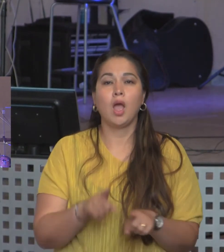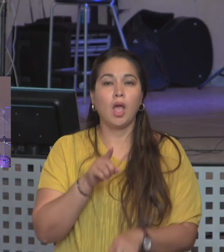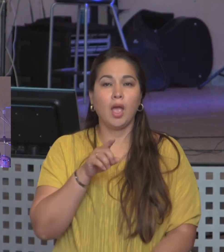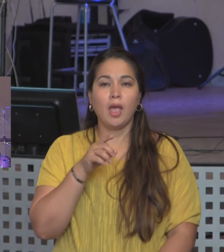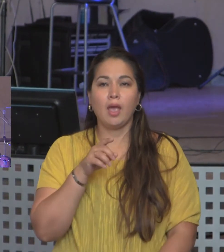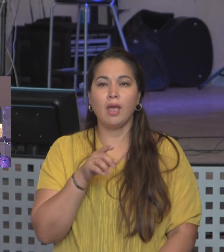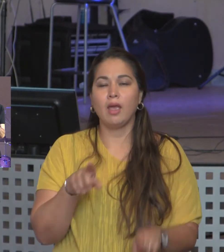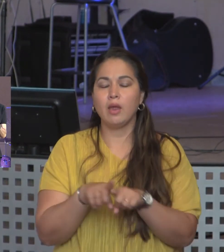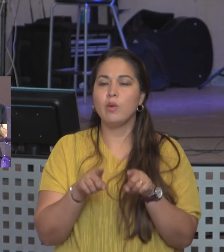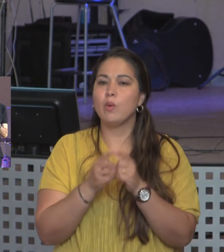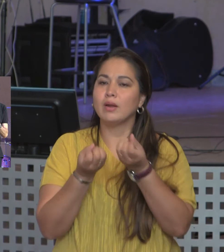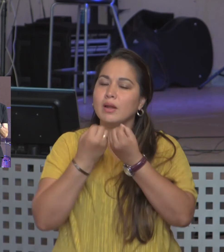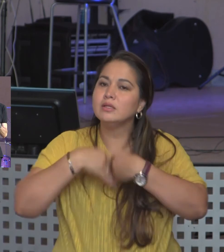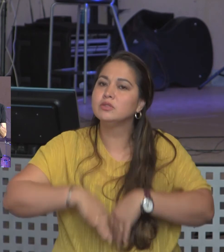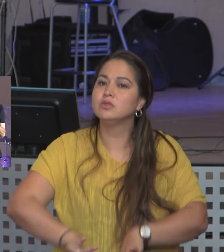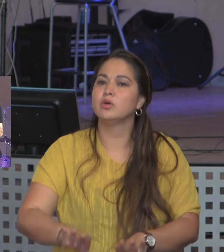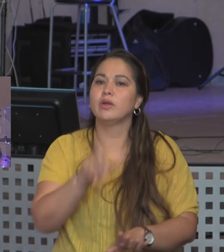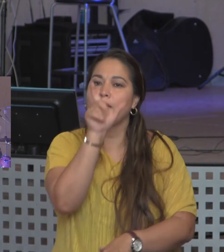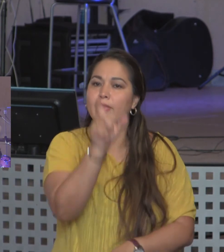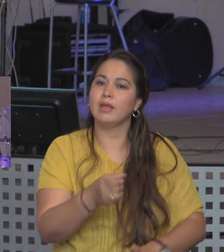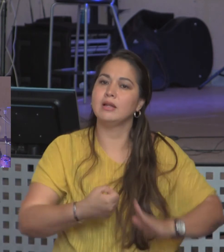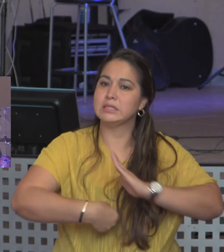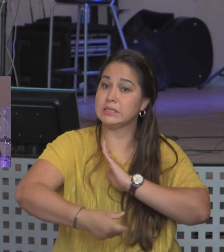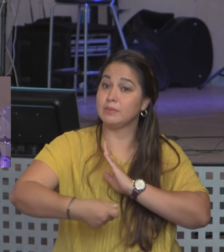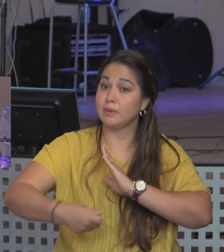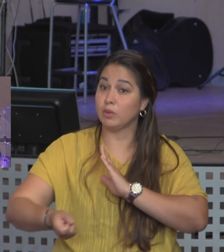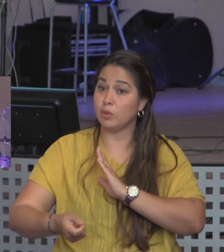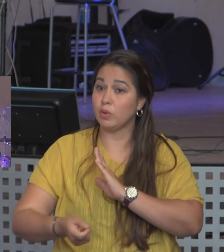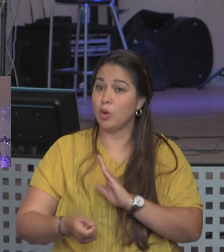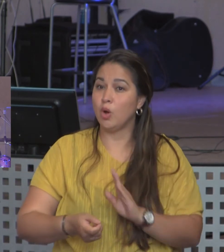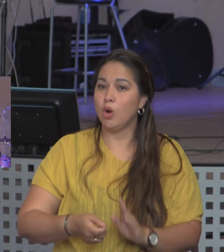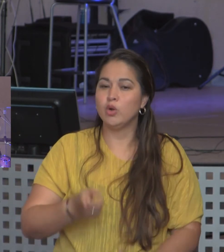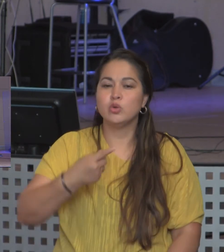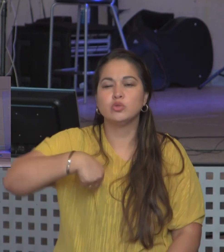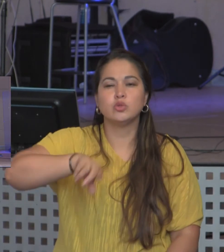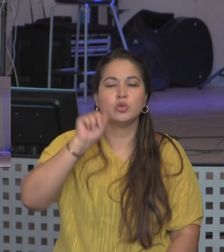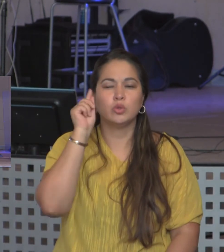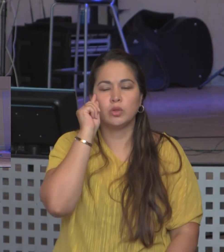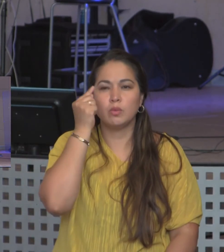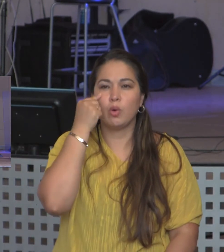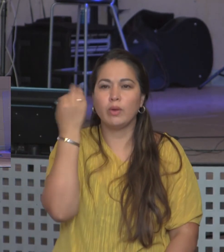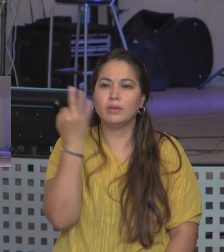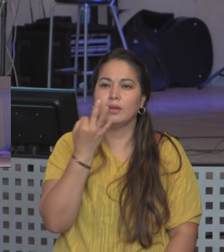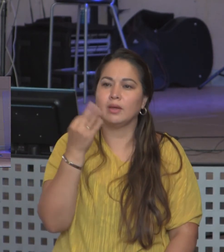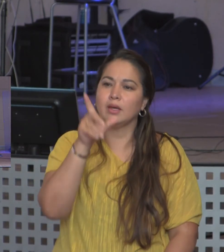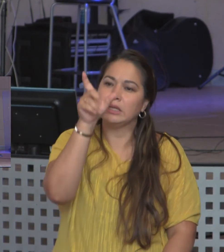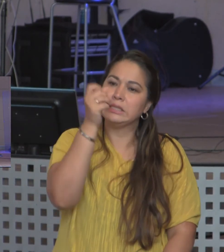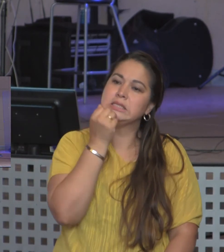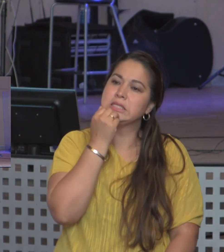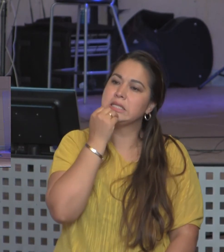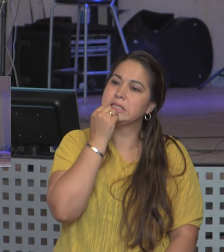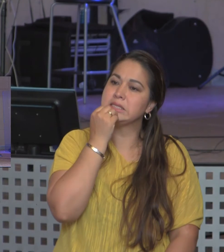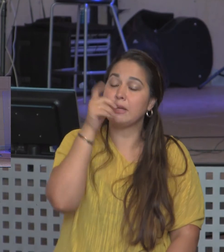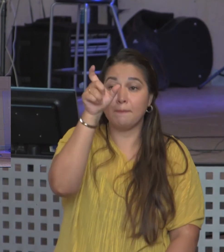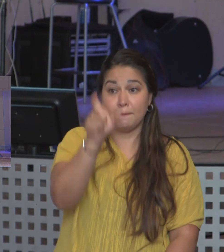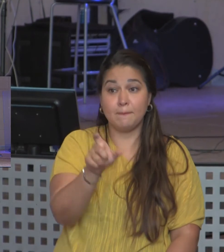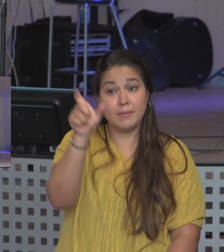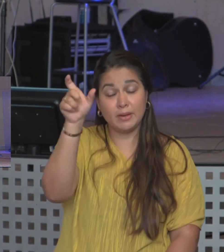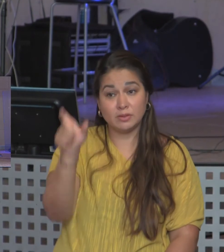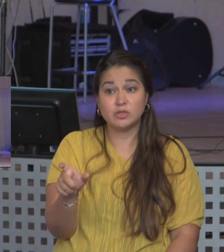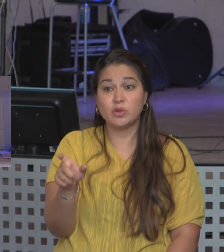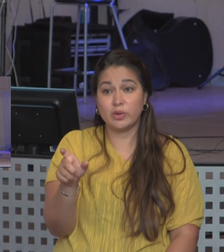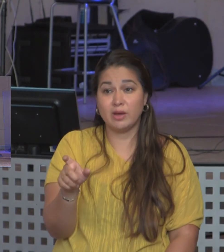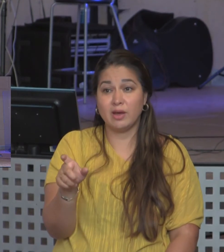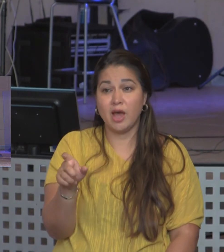tiempo para verla, como es lógico. Pero te darás cuenta por el fruto. Se ha secado algo, o algo ha